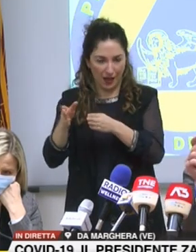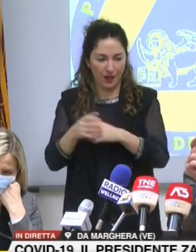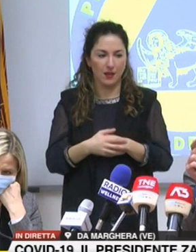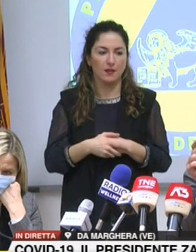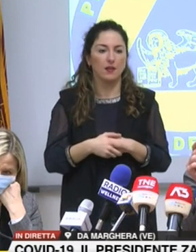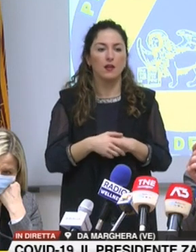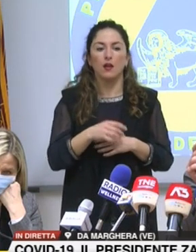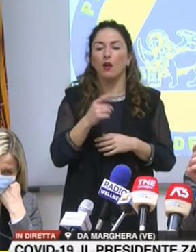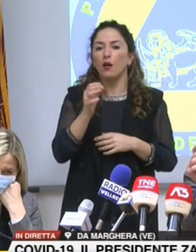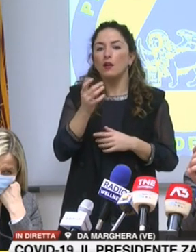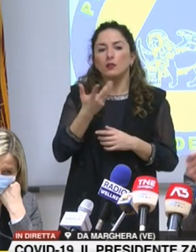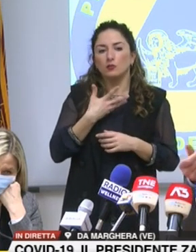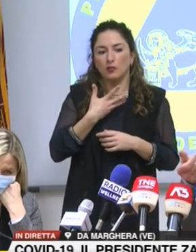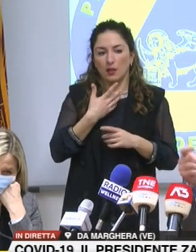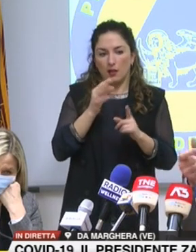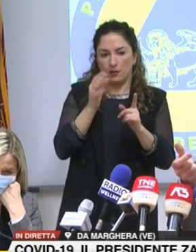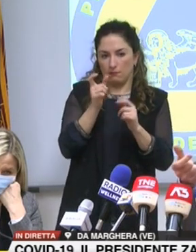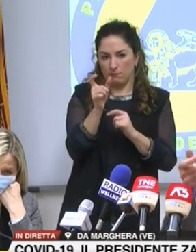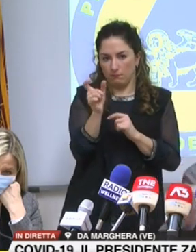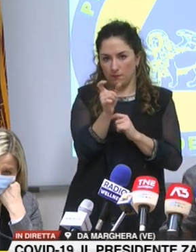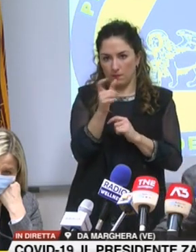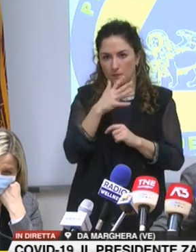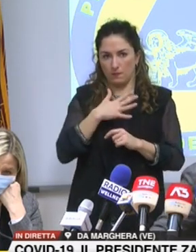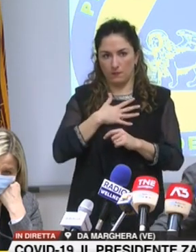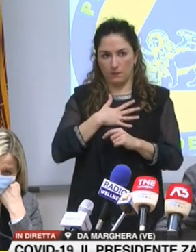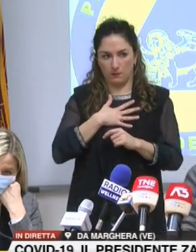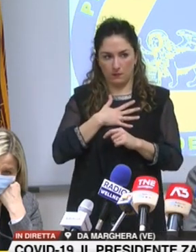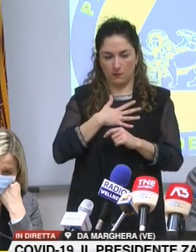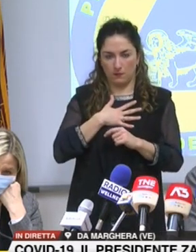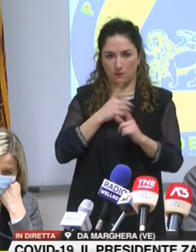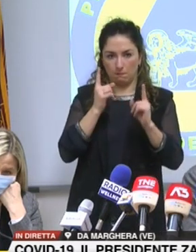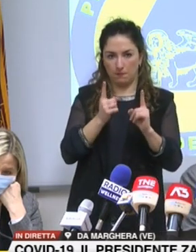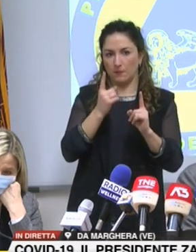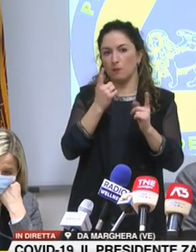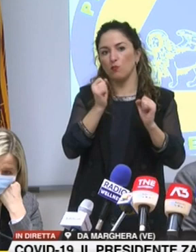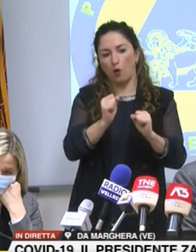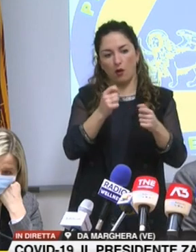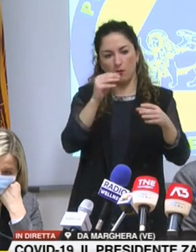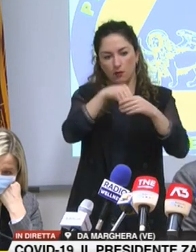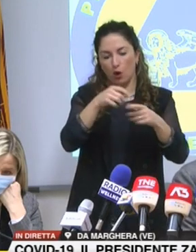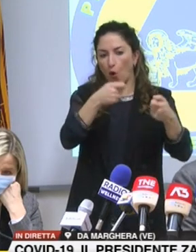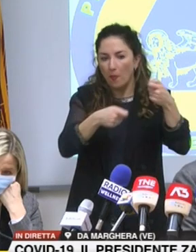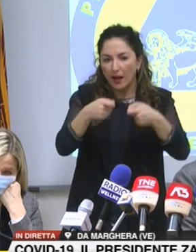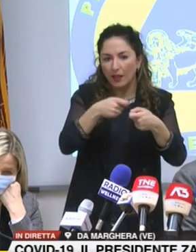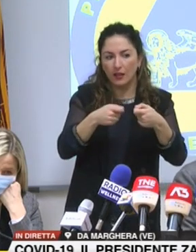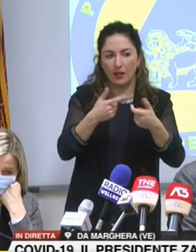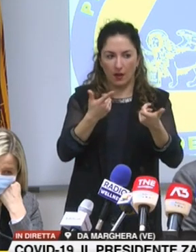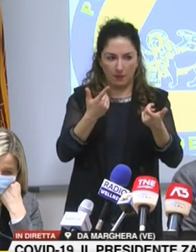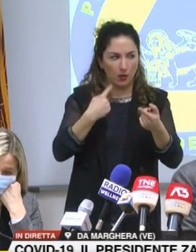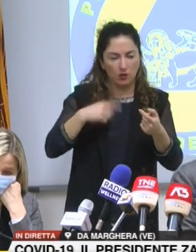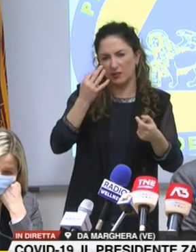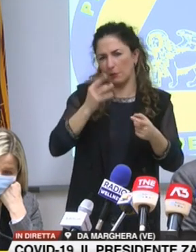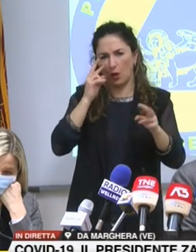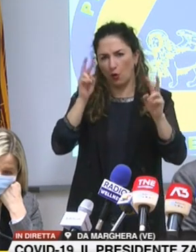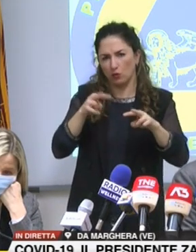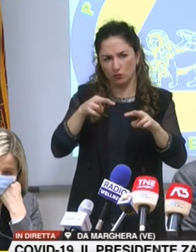target che tu identifichi per età, ma poi riesci anche a capire che magari è un dipendente di una cooperativa o altro. Noi comunque continuiamo sempre a farli questi